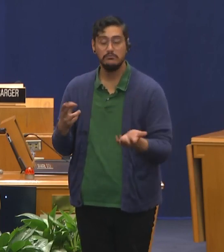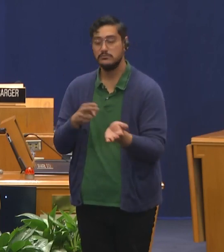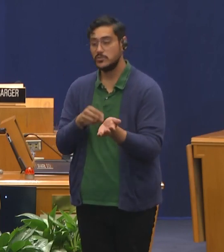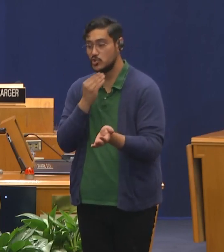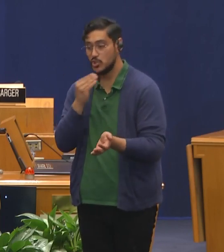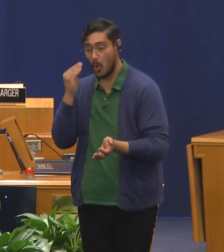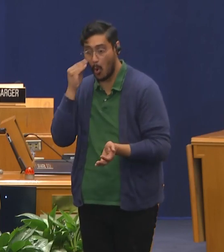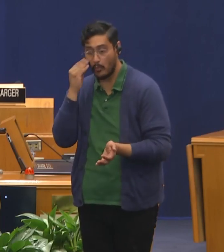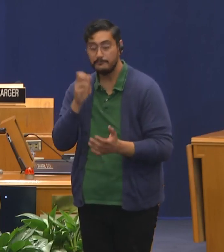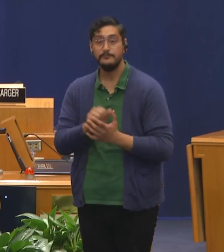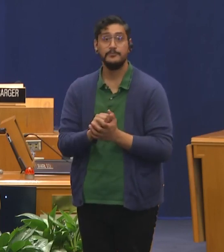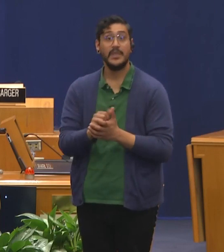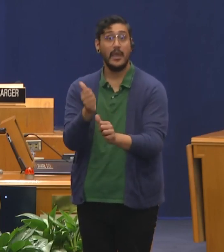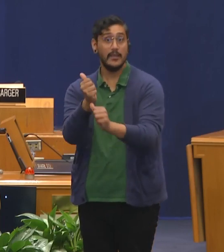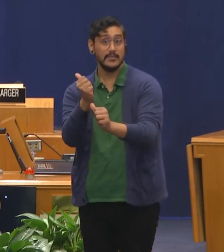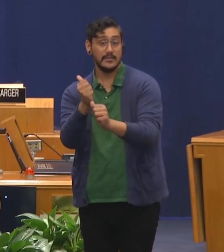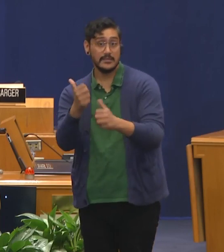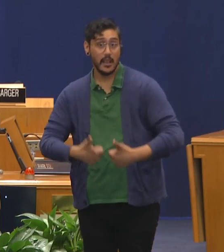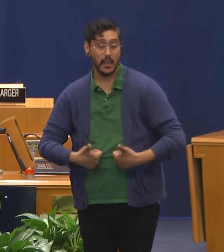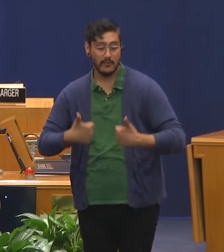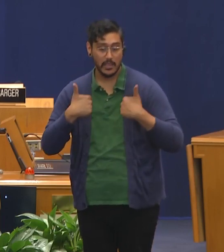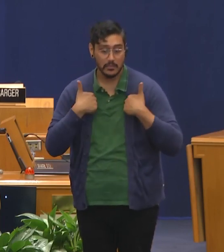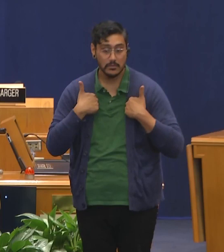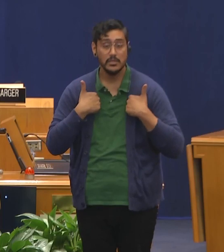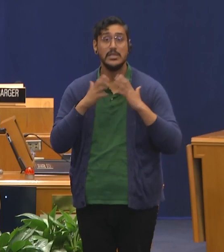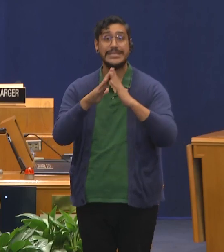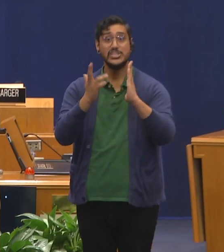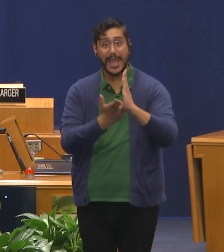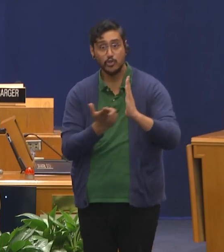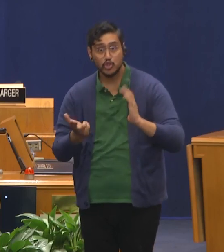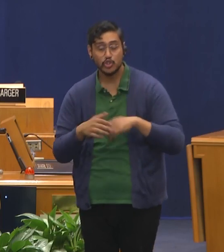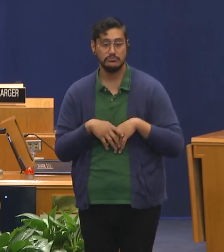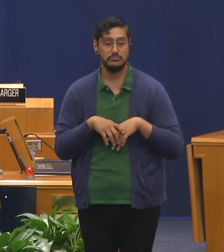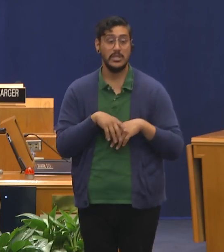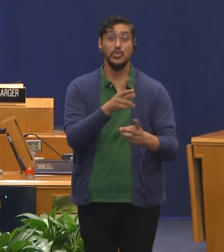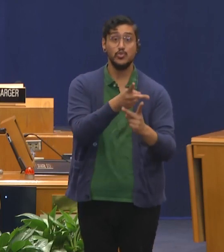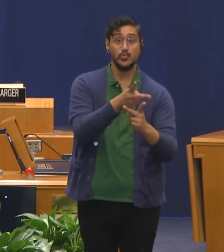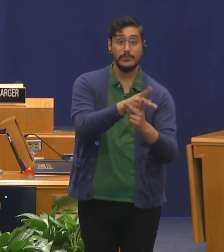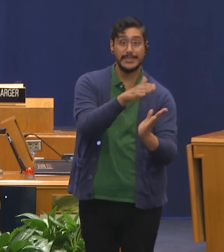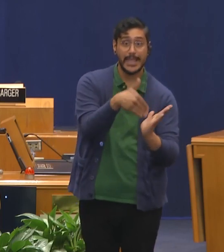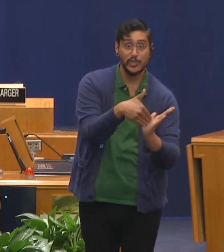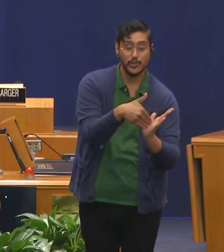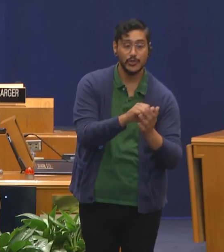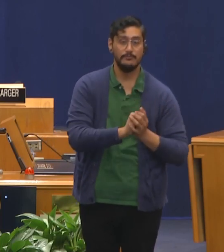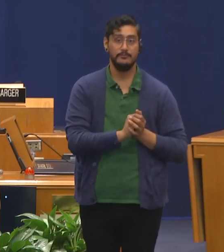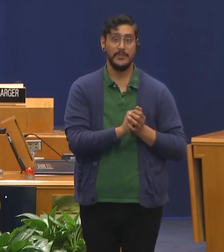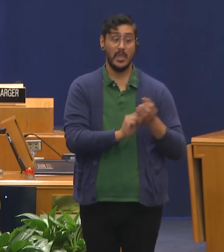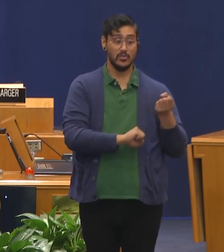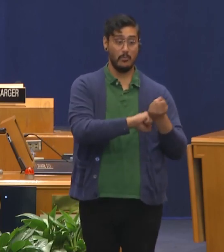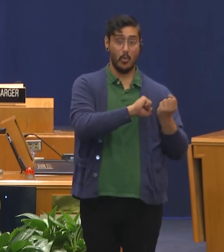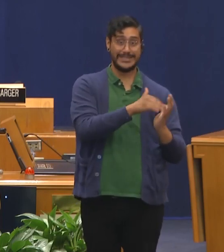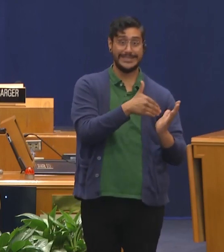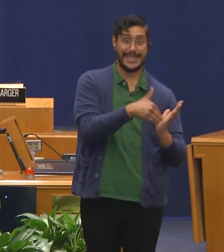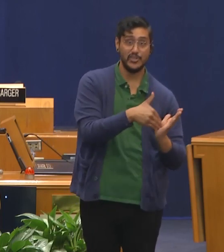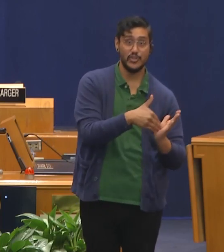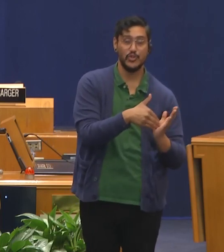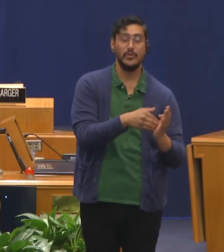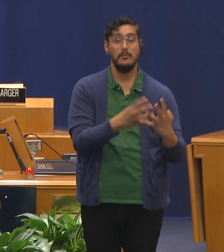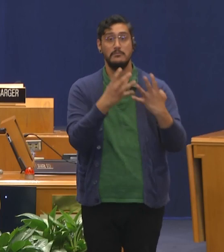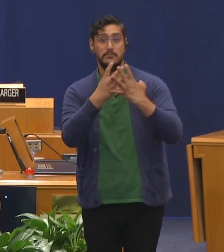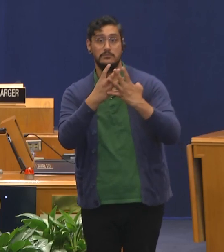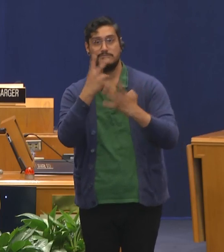instalaciones de vivienda asistida, refugios, centros de tratamiento, viviendas de apoyo e instalaciones